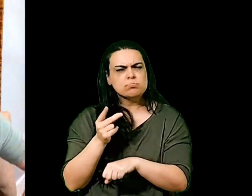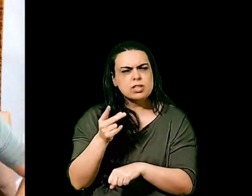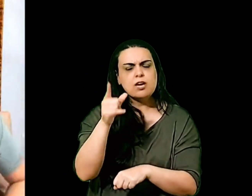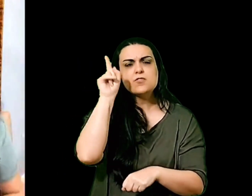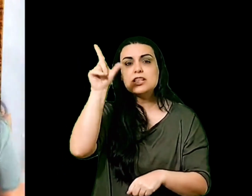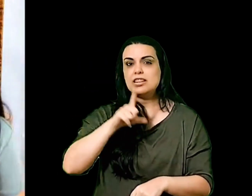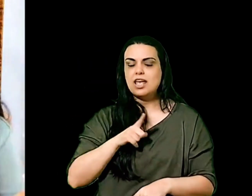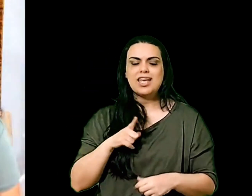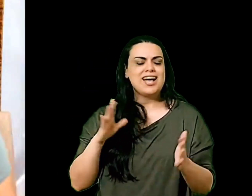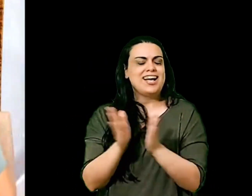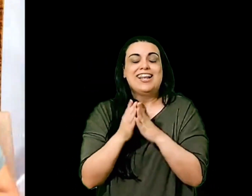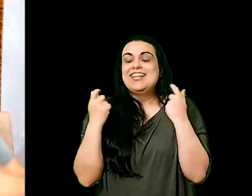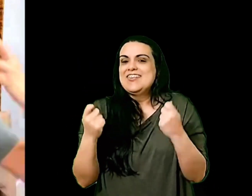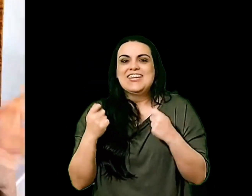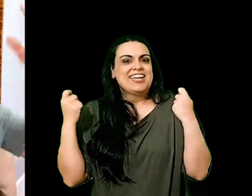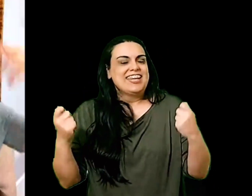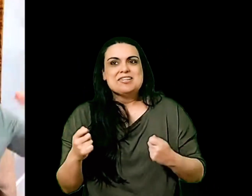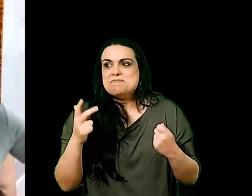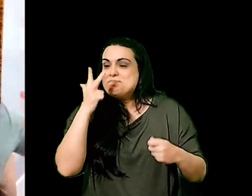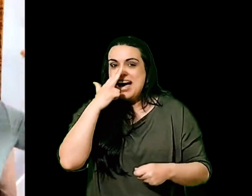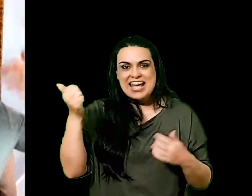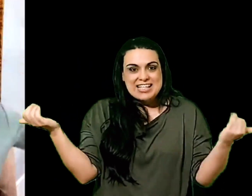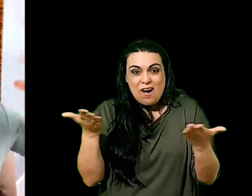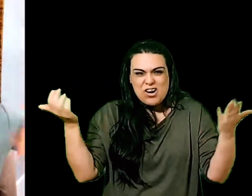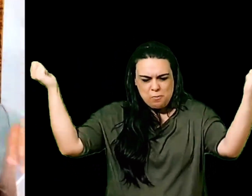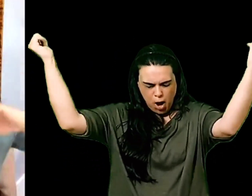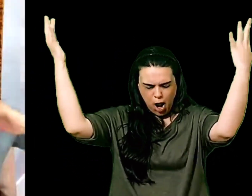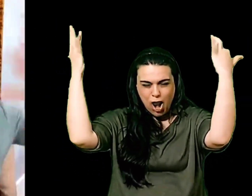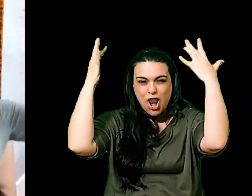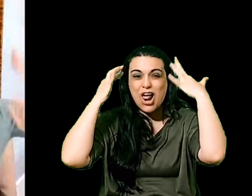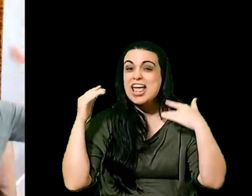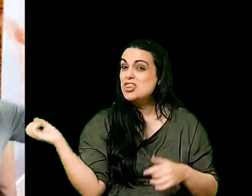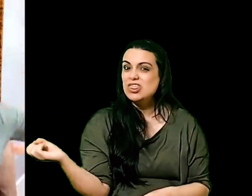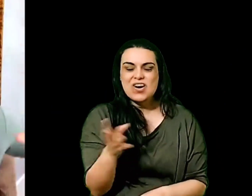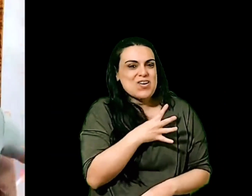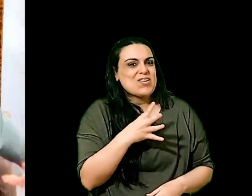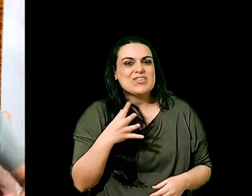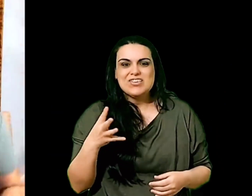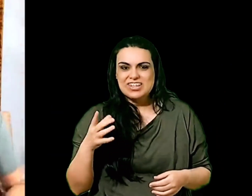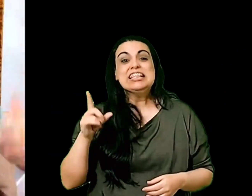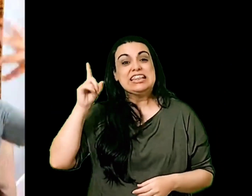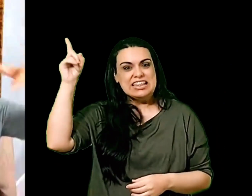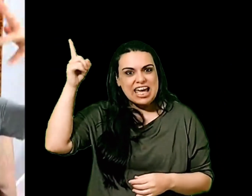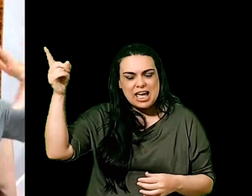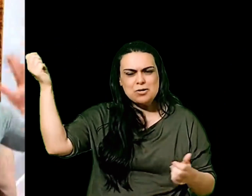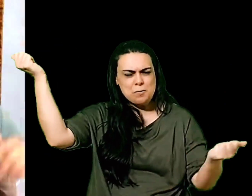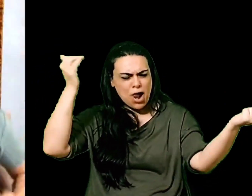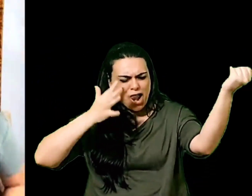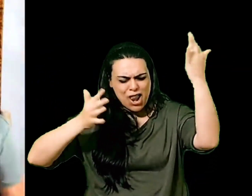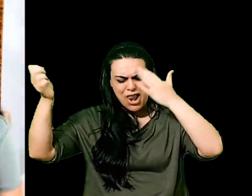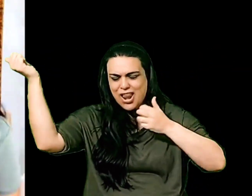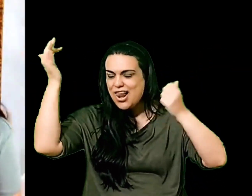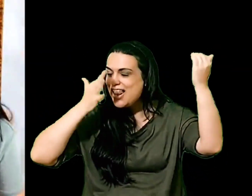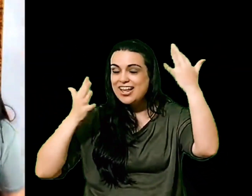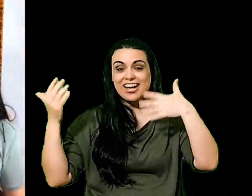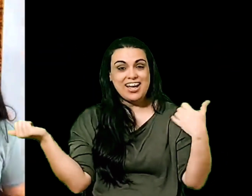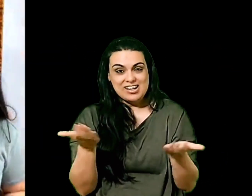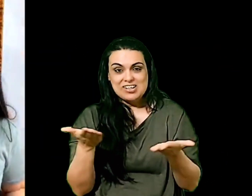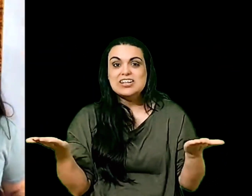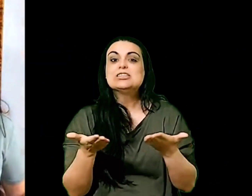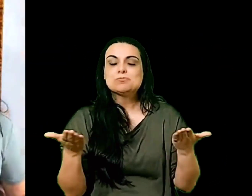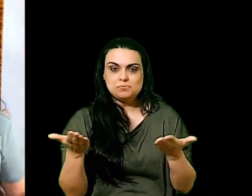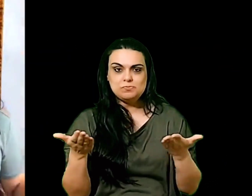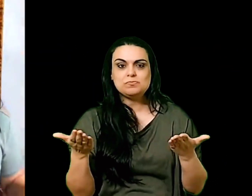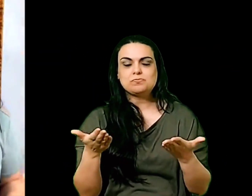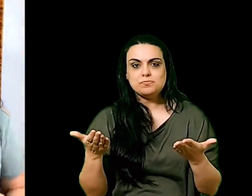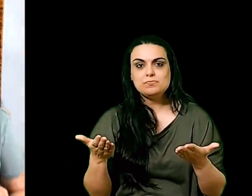tem. Aleluia. É porque tem coisa que eu disse para vocês que o maná de hoje é novo também. E aí Deus está, mandando aqui